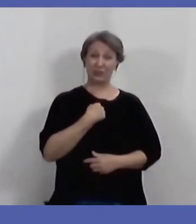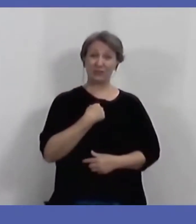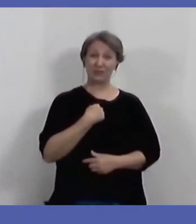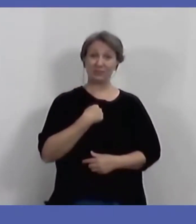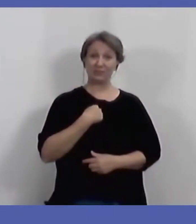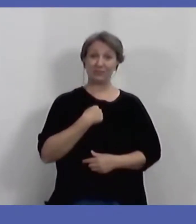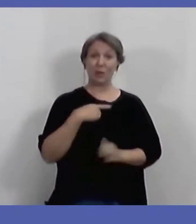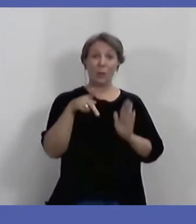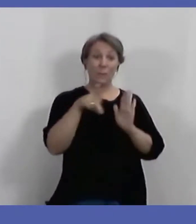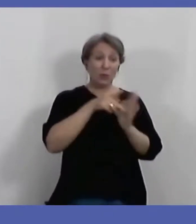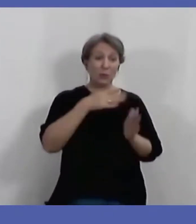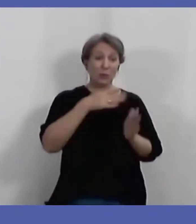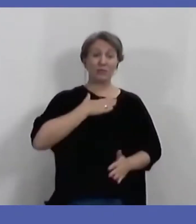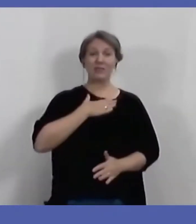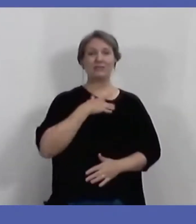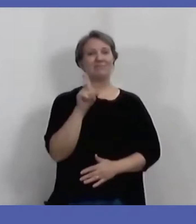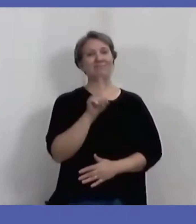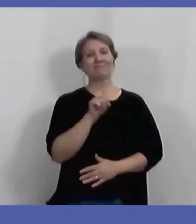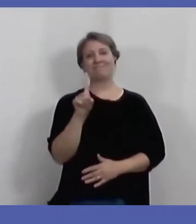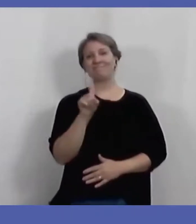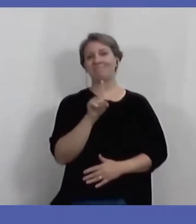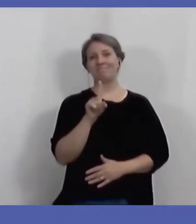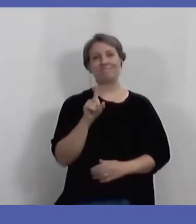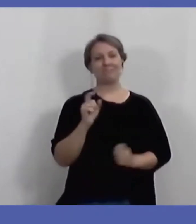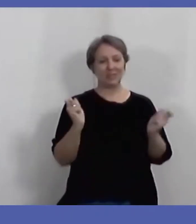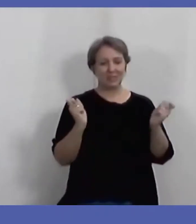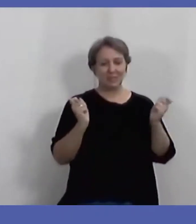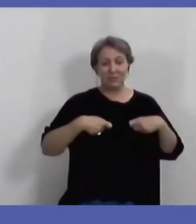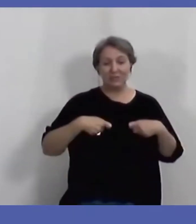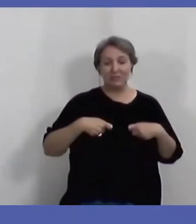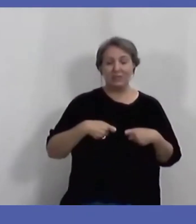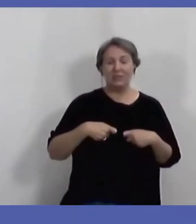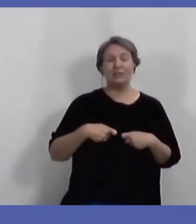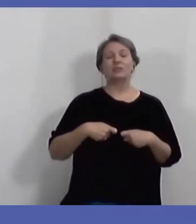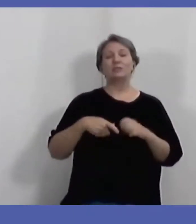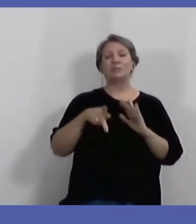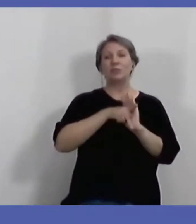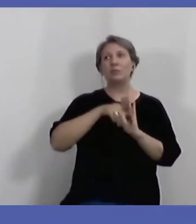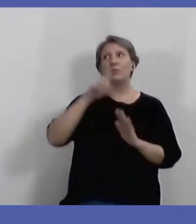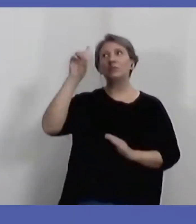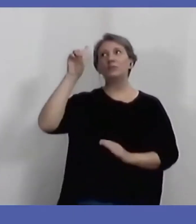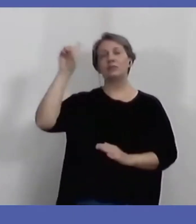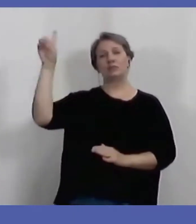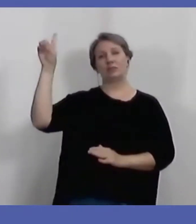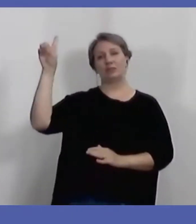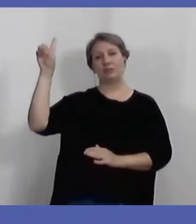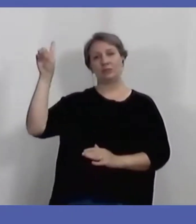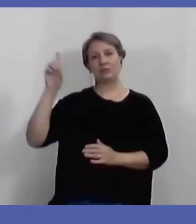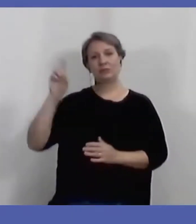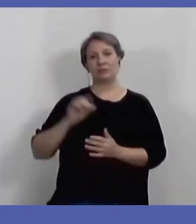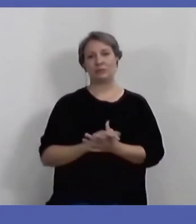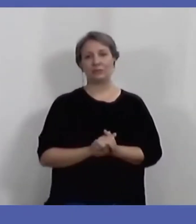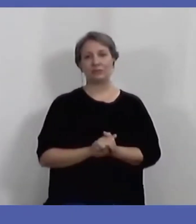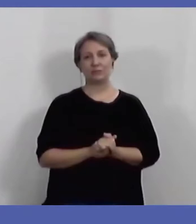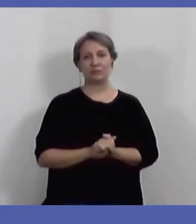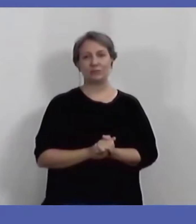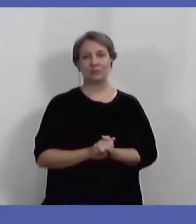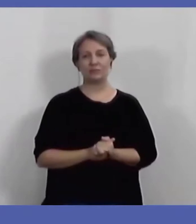mas dependemos desta vida de Deus. Senhor Jesus.